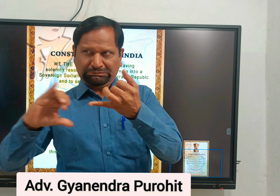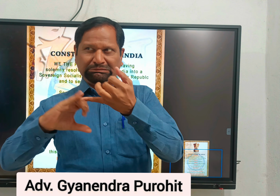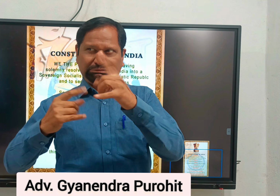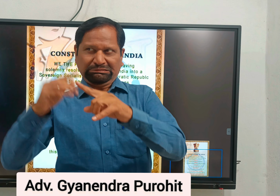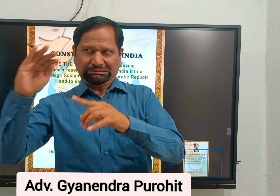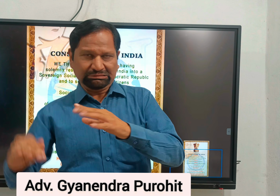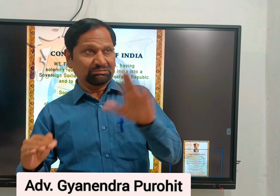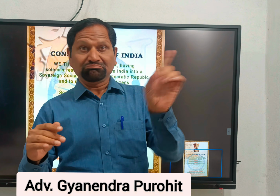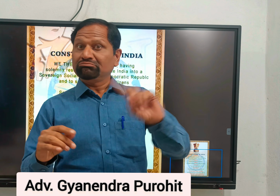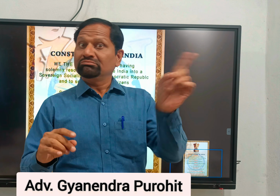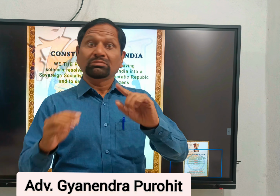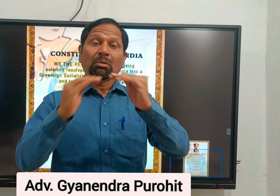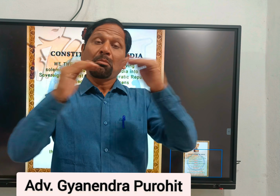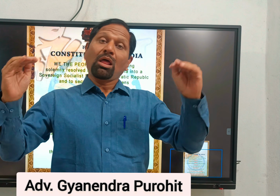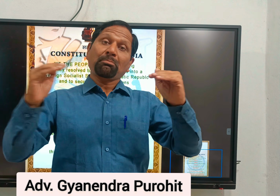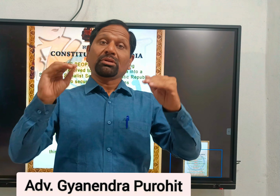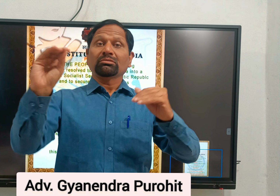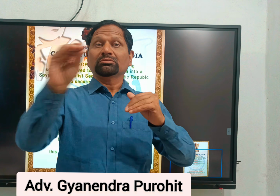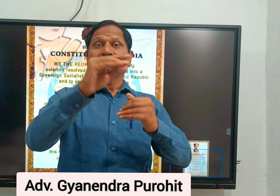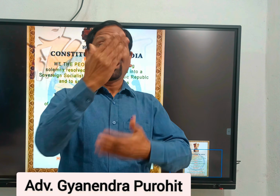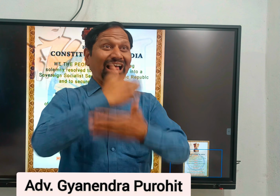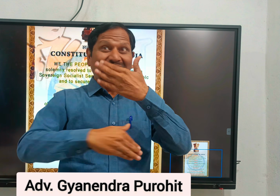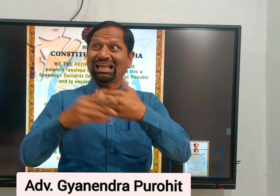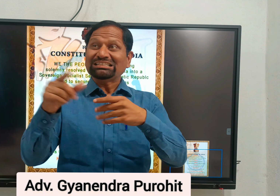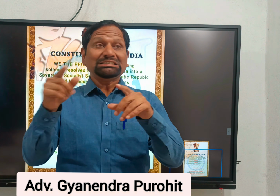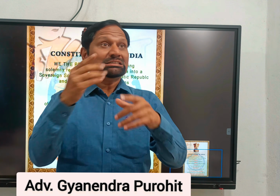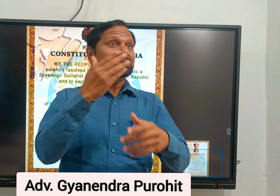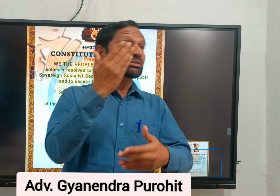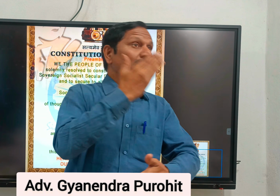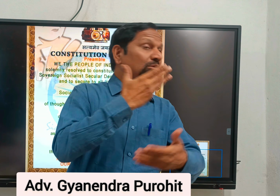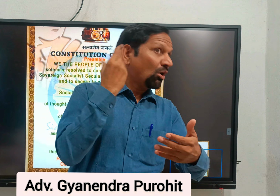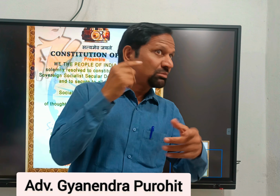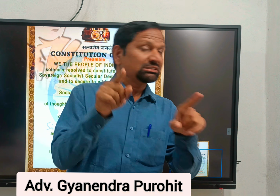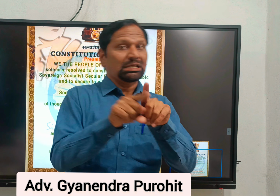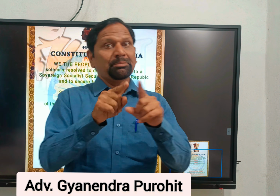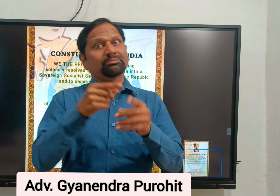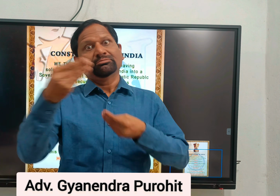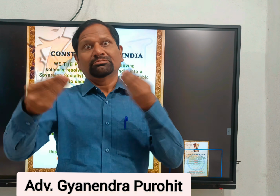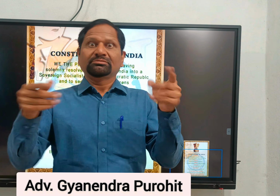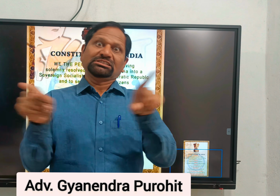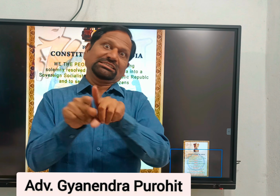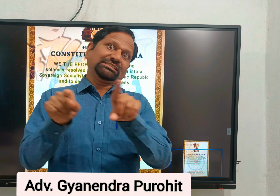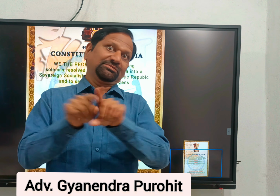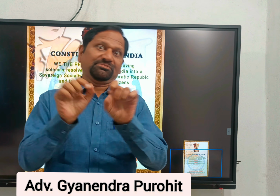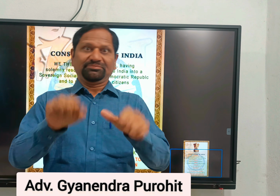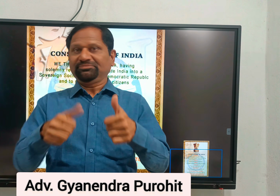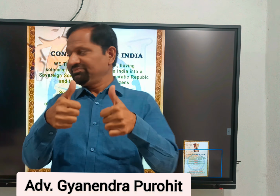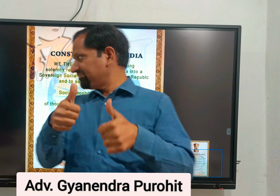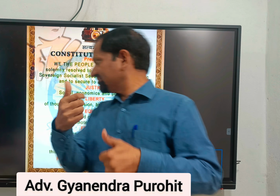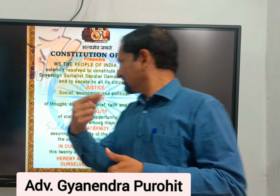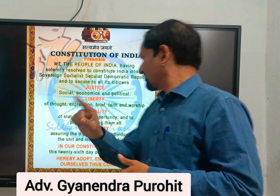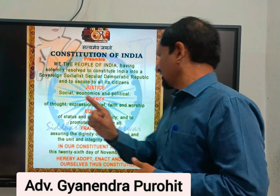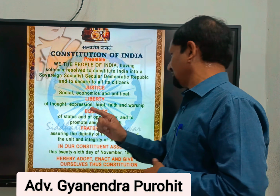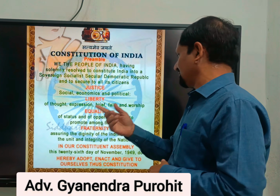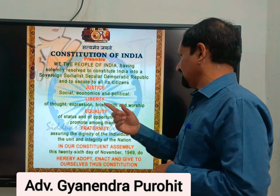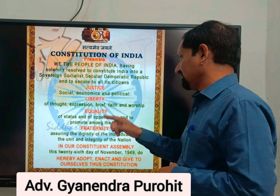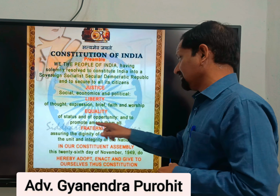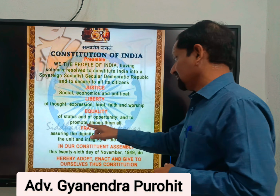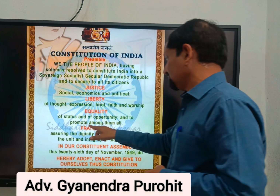एक वर्ग विशेष को प्राथमिकता देकर दूसरे वर्ग को नाराज नहीं किया जा सकता। अवसरों की समानता सबके